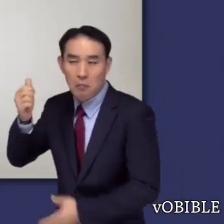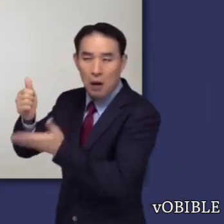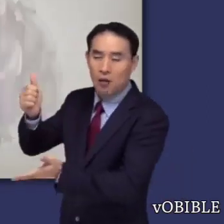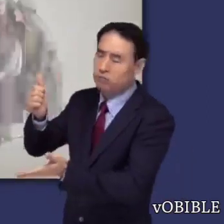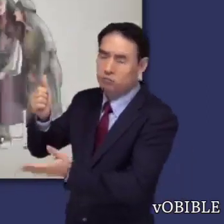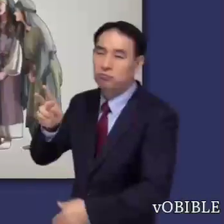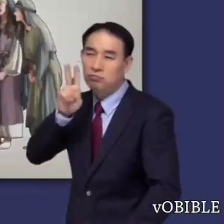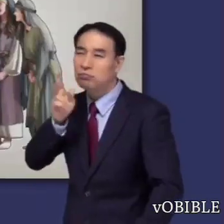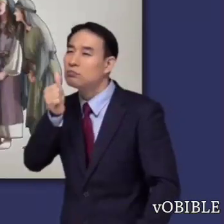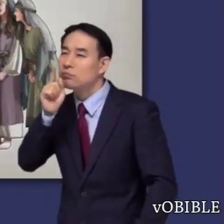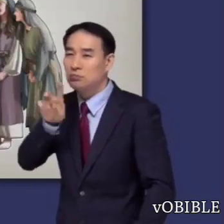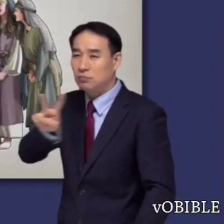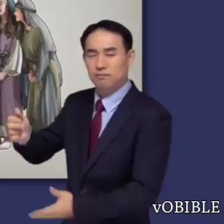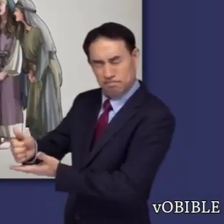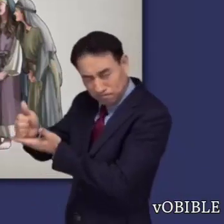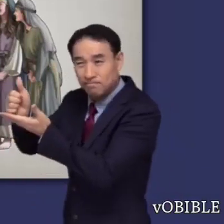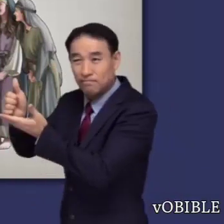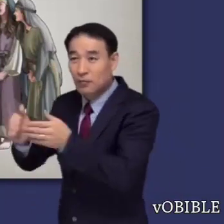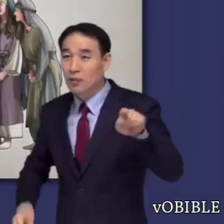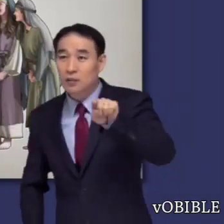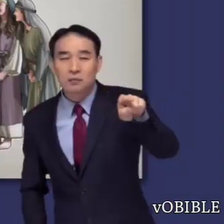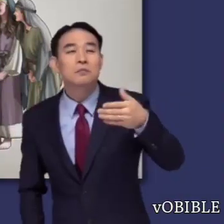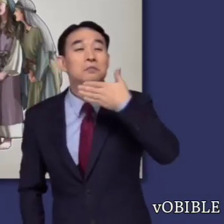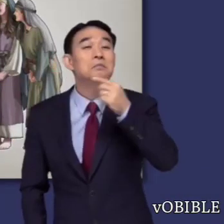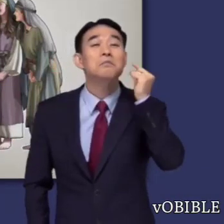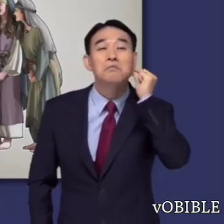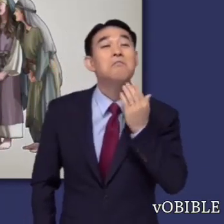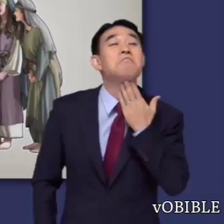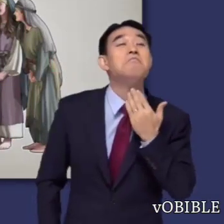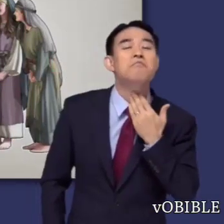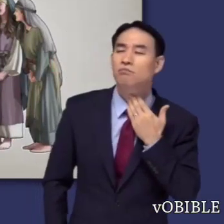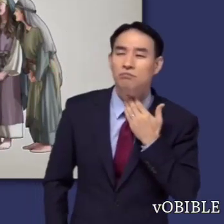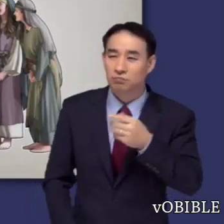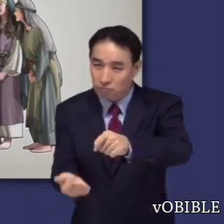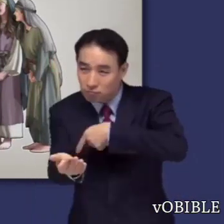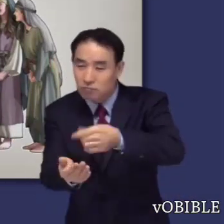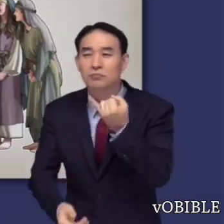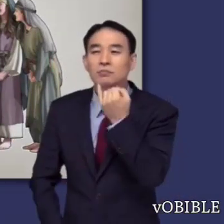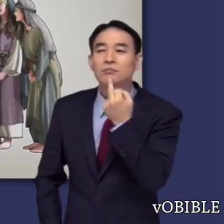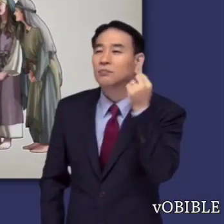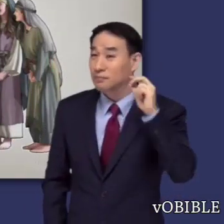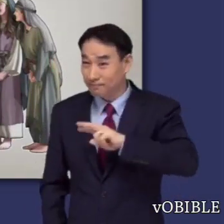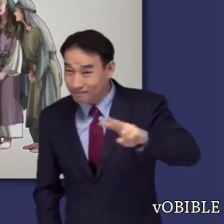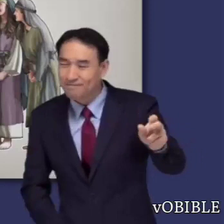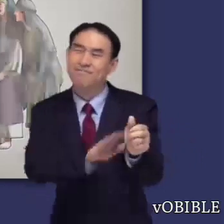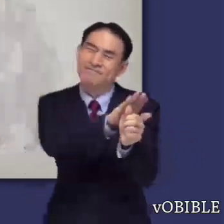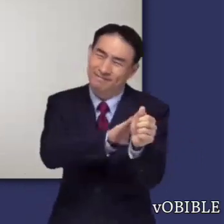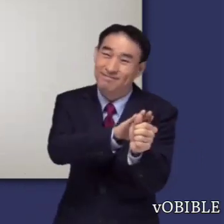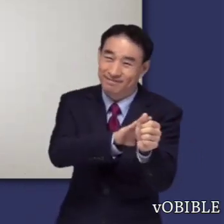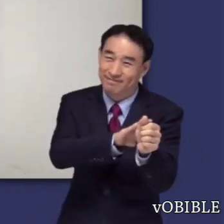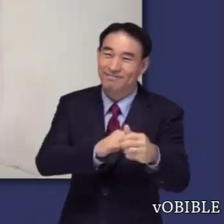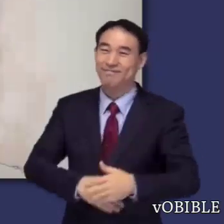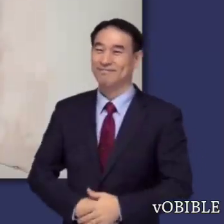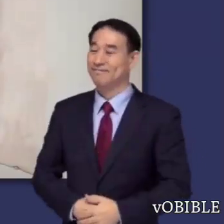女子当作母亲，年轻女子当作姐妹。保罗还写道，如果会众中有年老